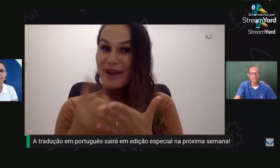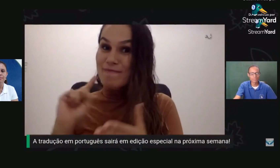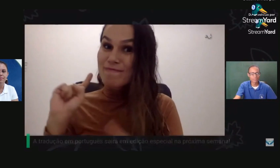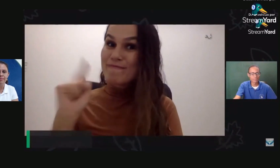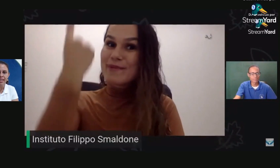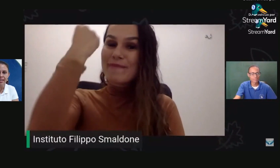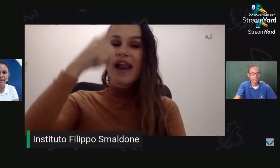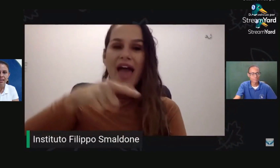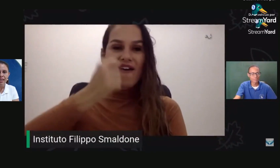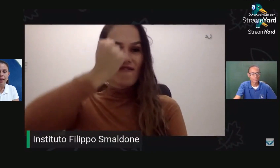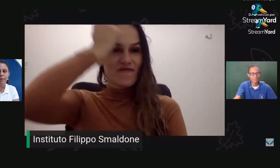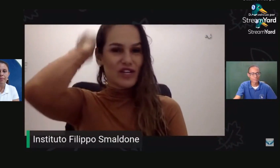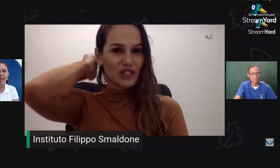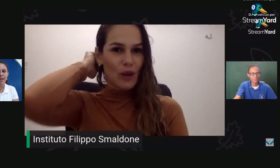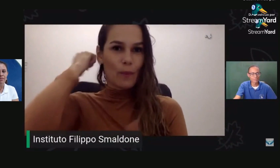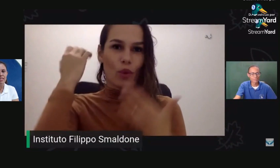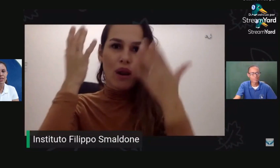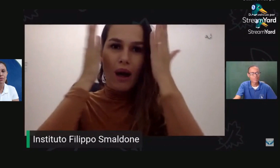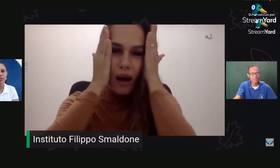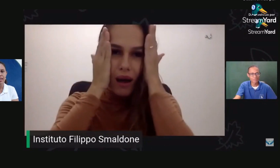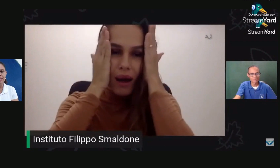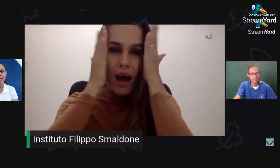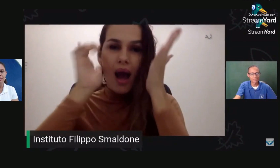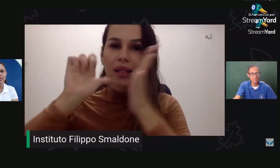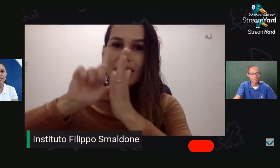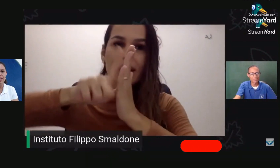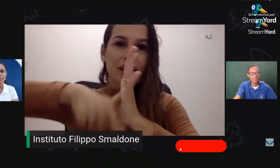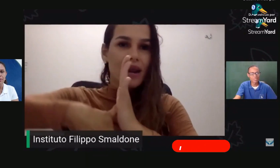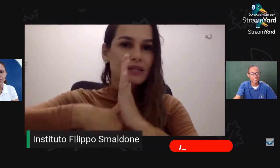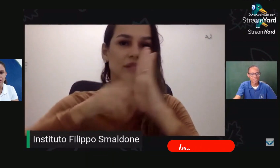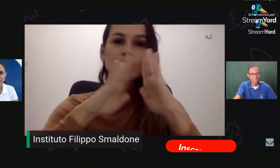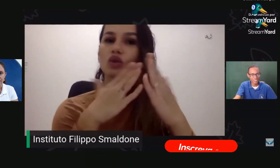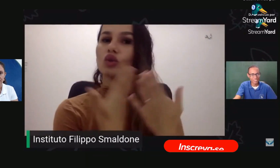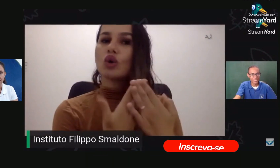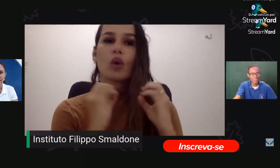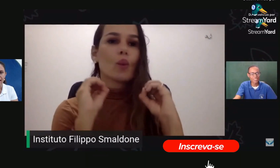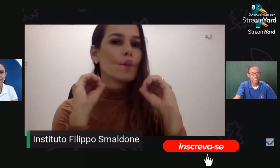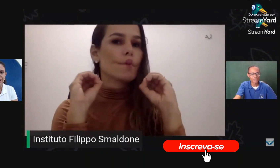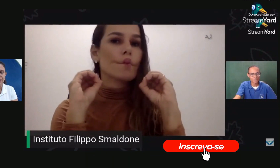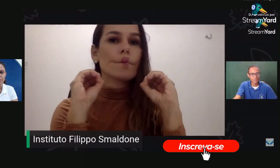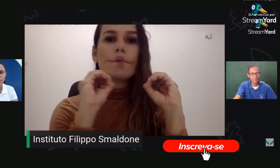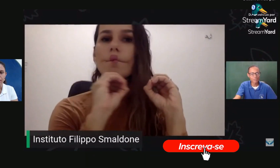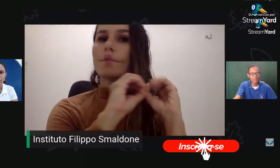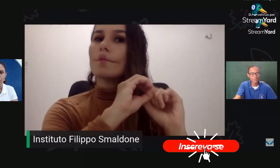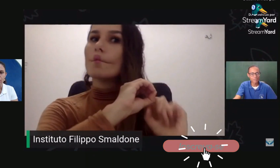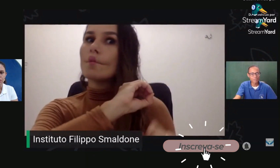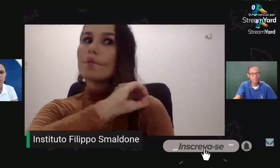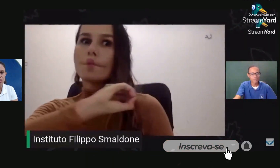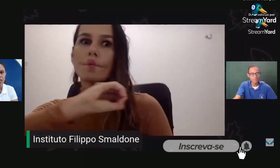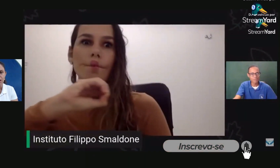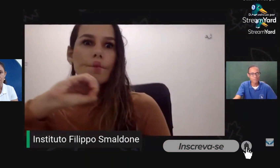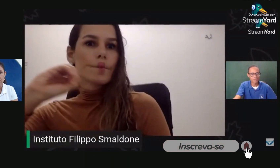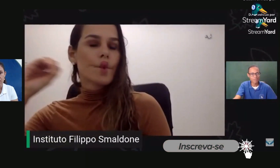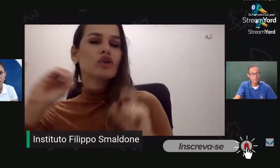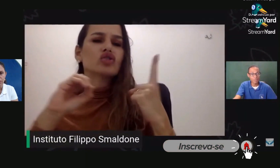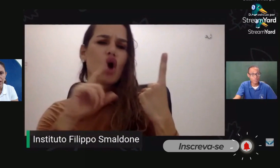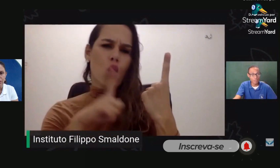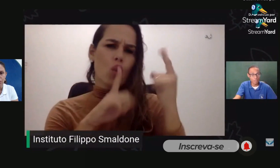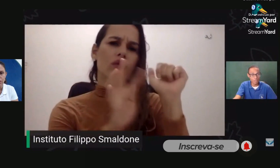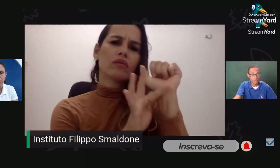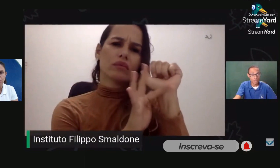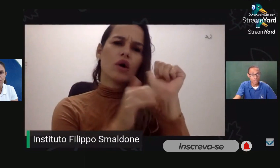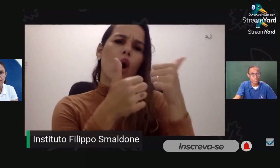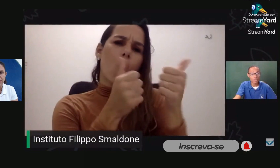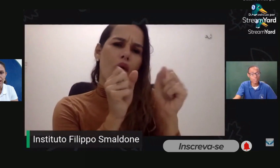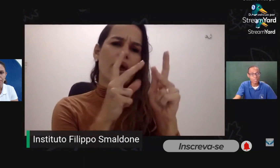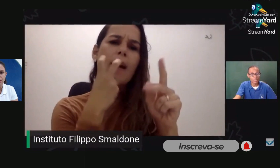passar, né? A primeira vez que eu fui ter, então, intérprete, né? Até esse momento eu não tinha contato